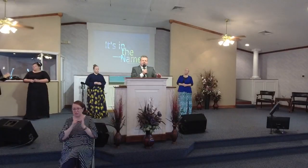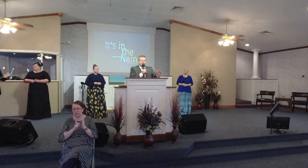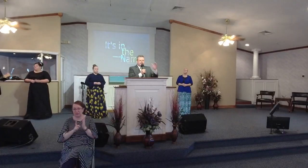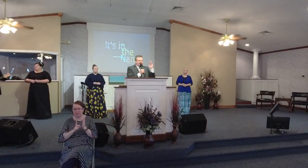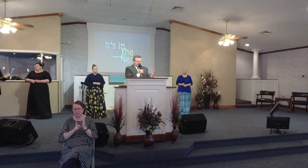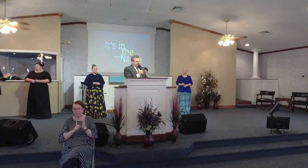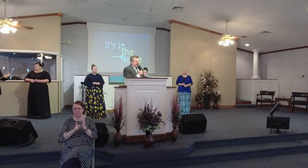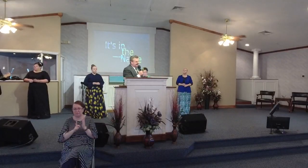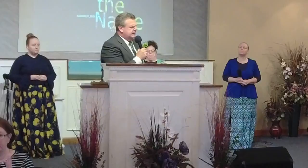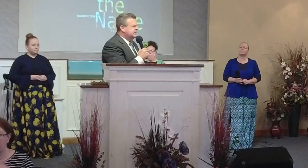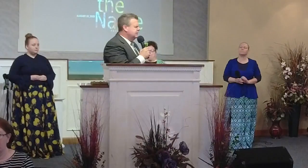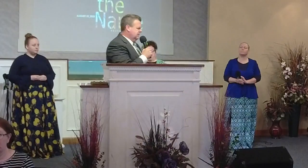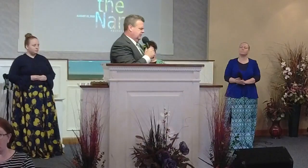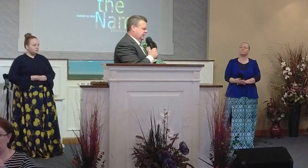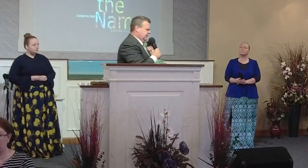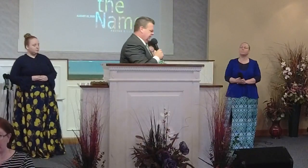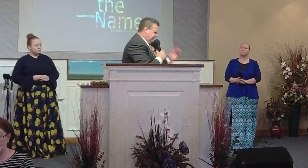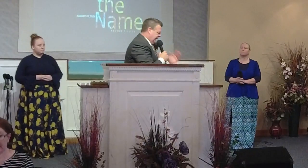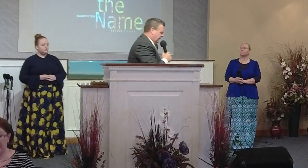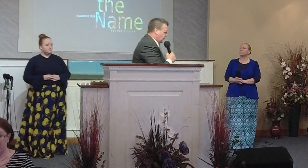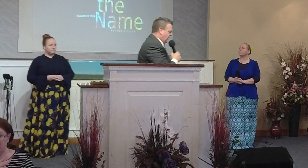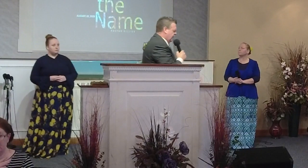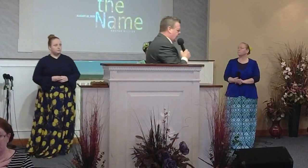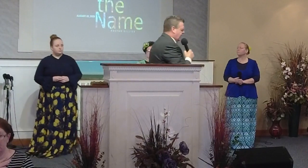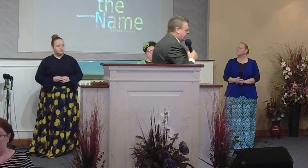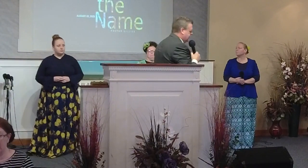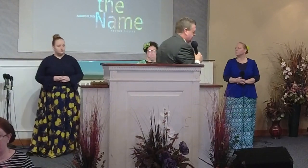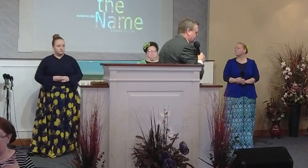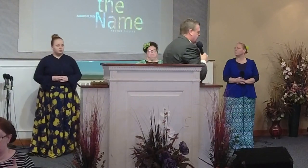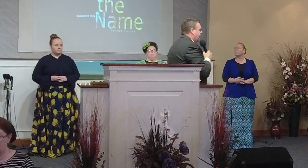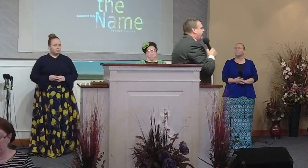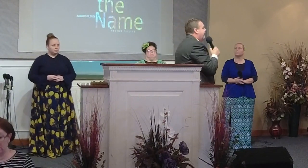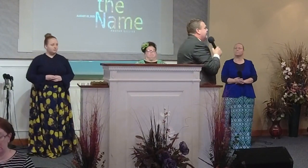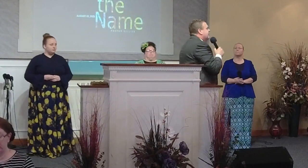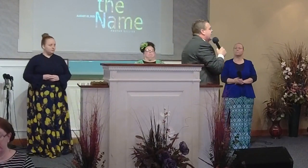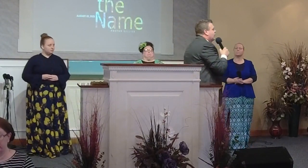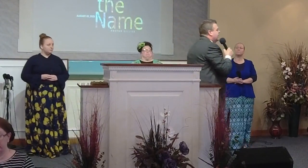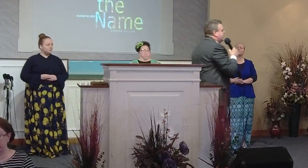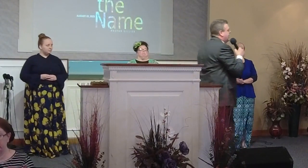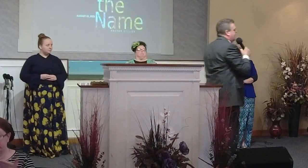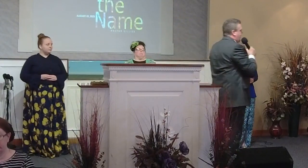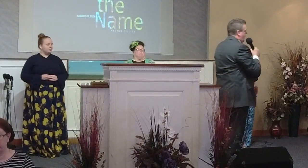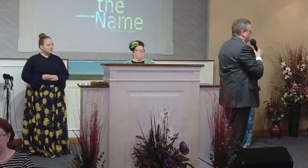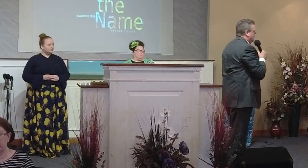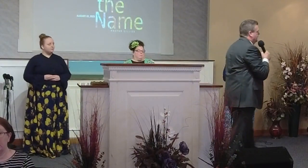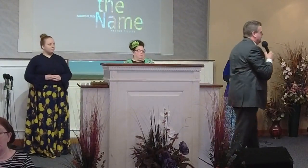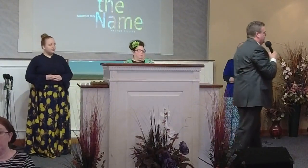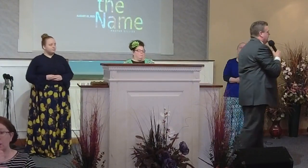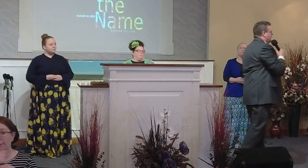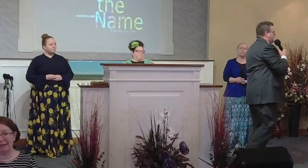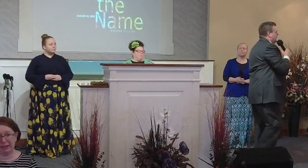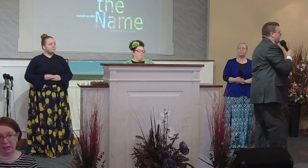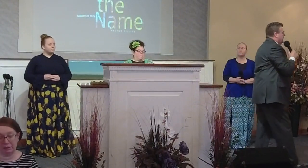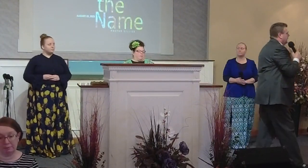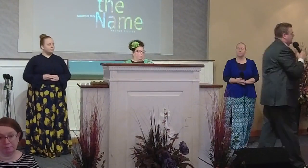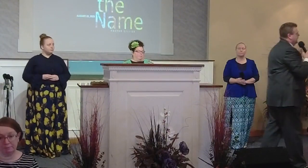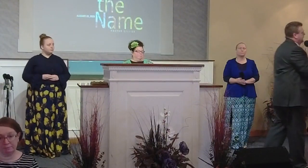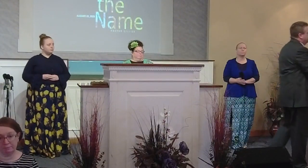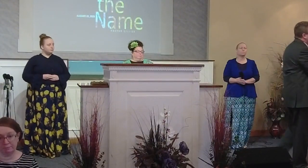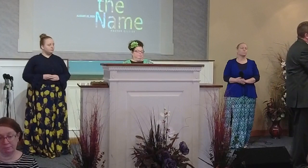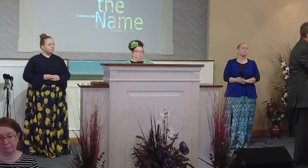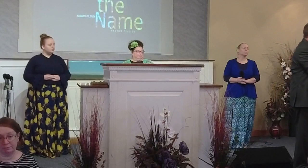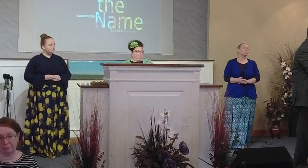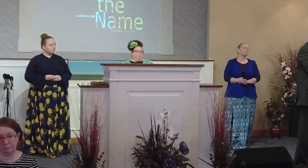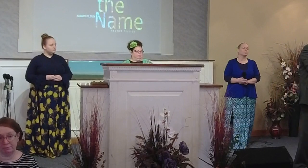ha cambiado el diseño. Él creó al hombre y esa es la manera en la que somos. Y lo que Él sacó